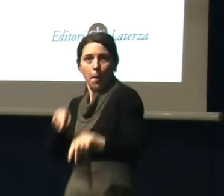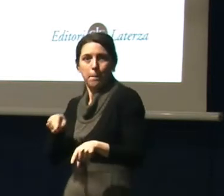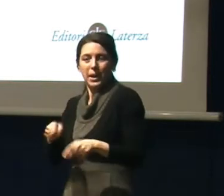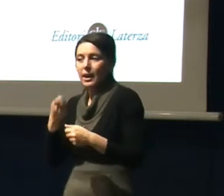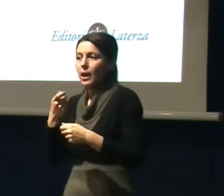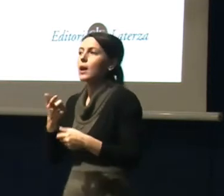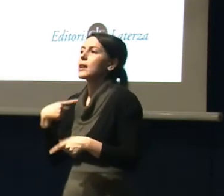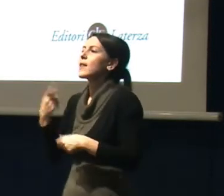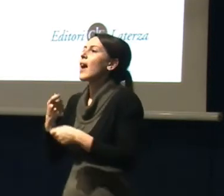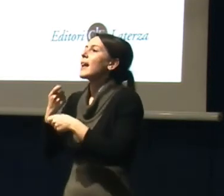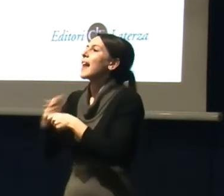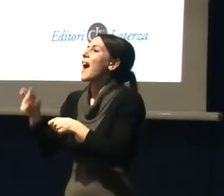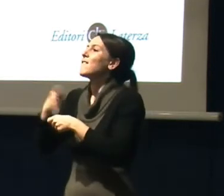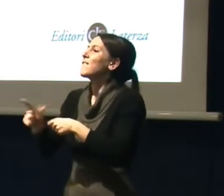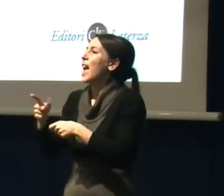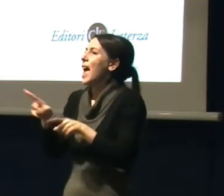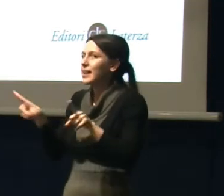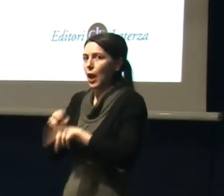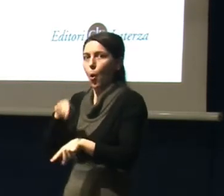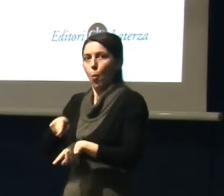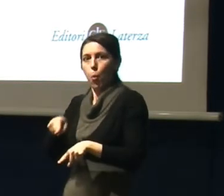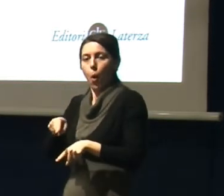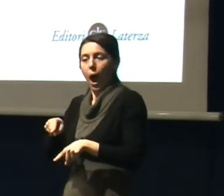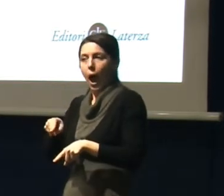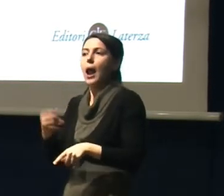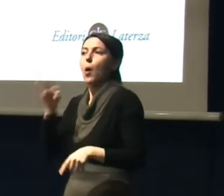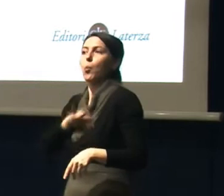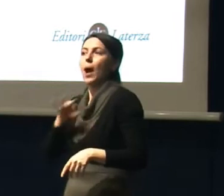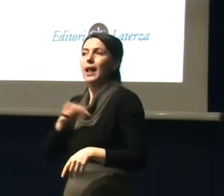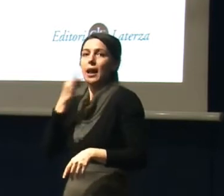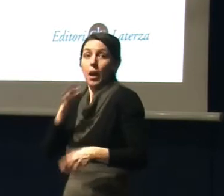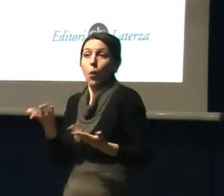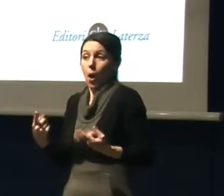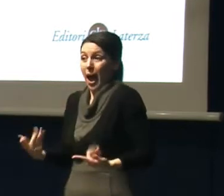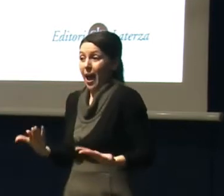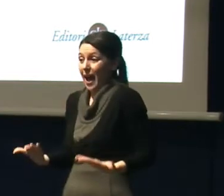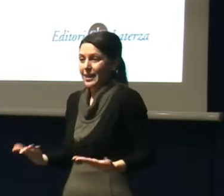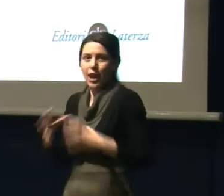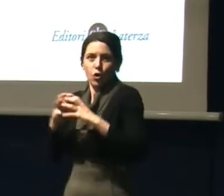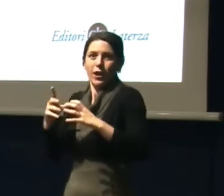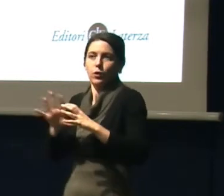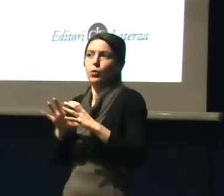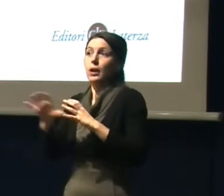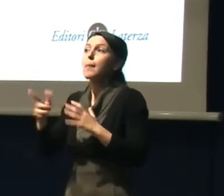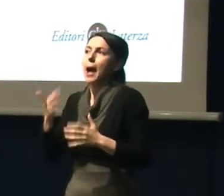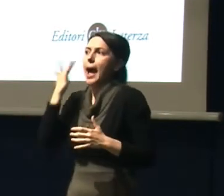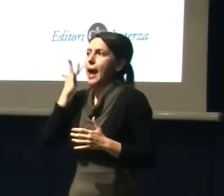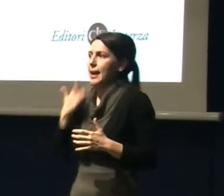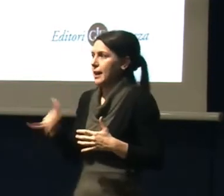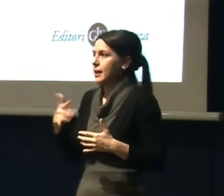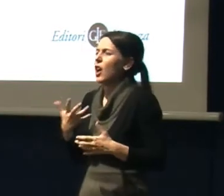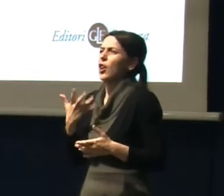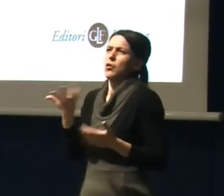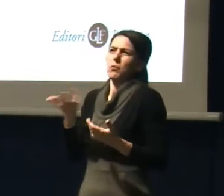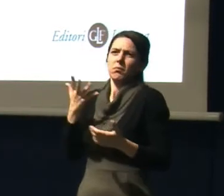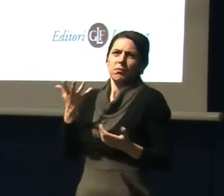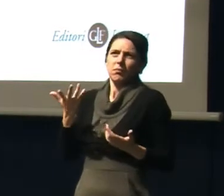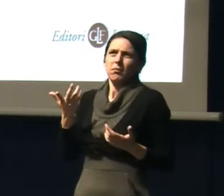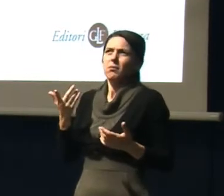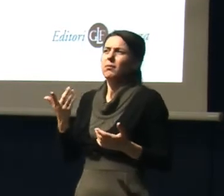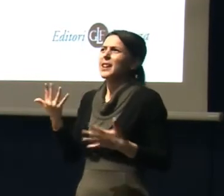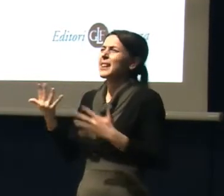venderla anziché lasciarsi piratare riuscivano a guadagnare e adesso hanno recuperato però hanno rischiato grosso hanno avuto hanno denunciato cadi per